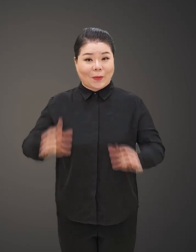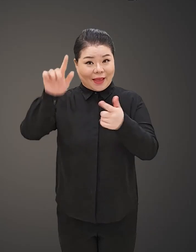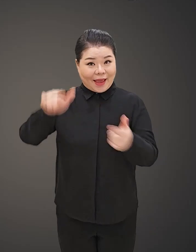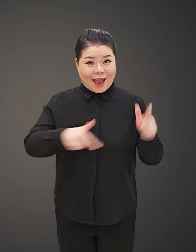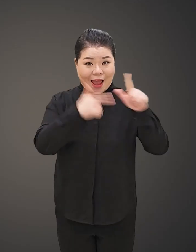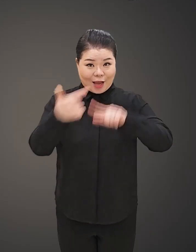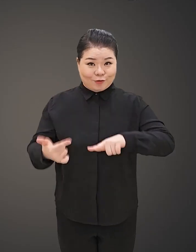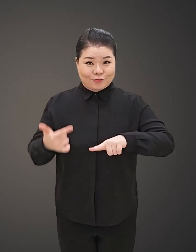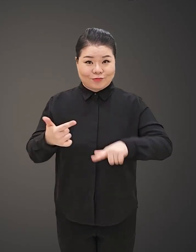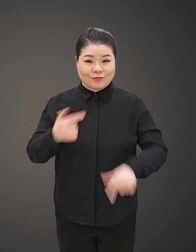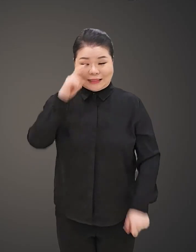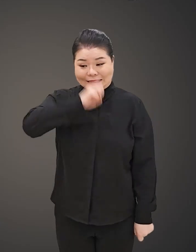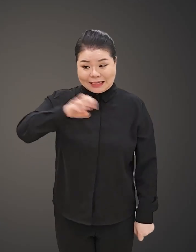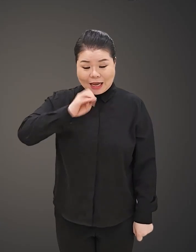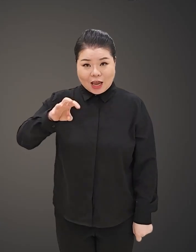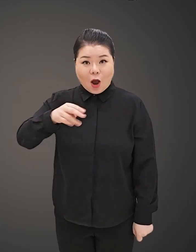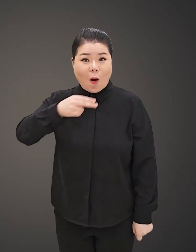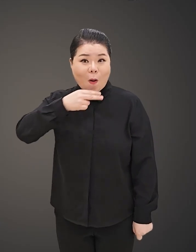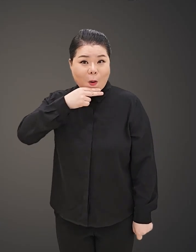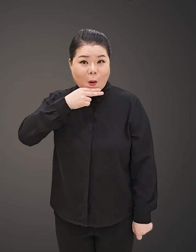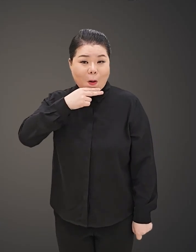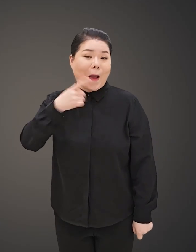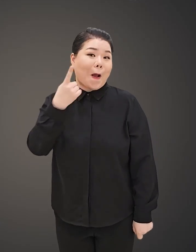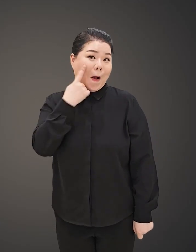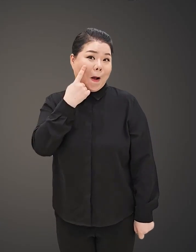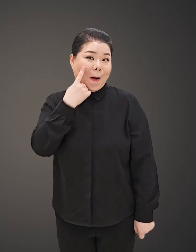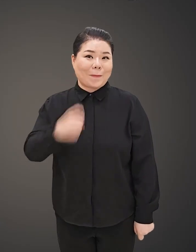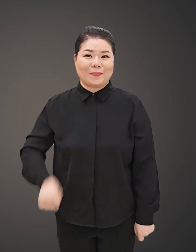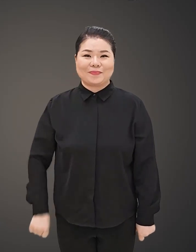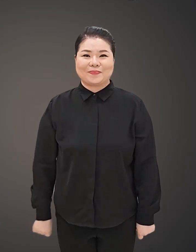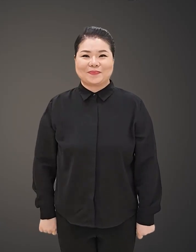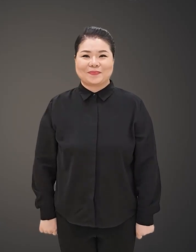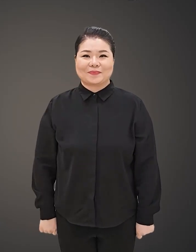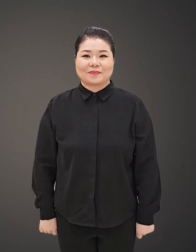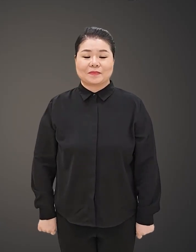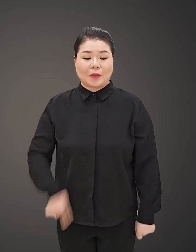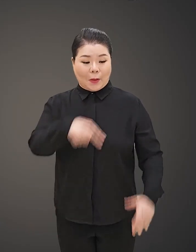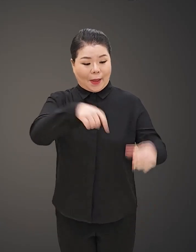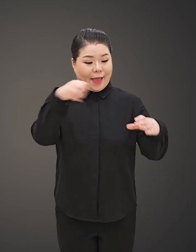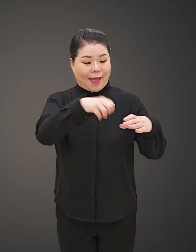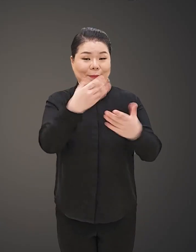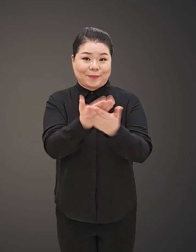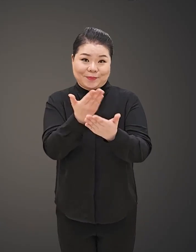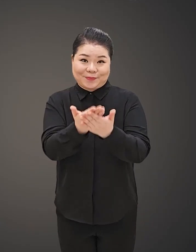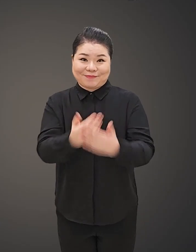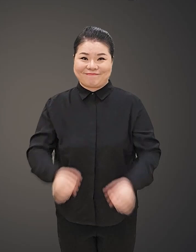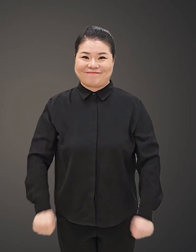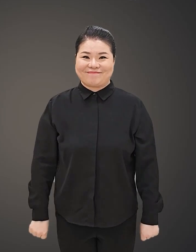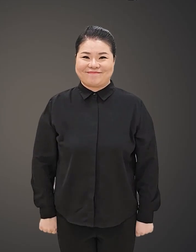오늘 하루 쓰레기 만들지 않기에 도전해 볼까요? 여기에 담아주세요.